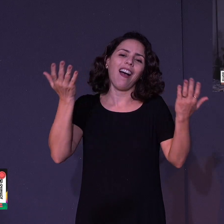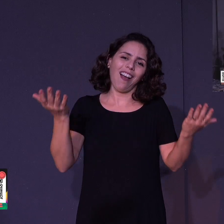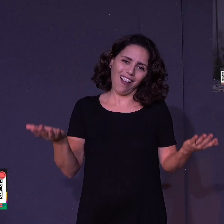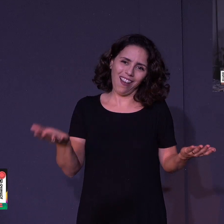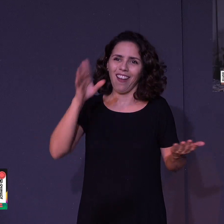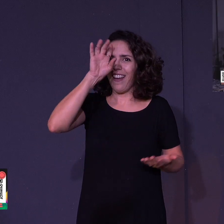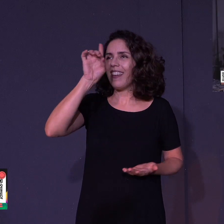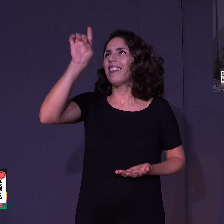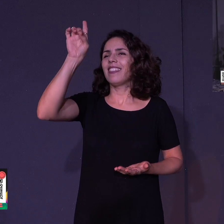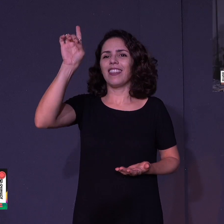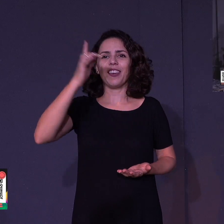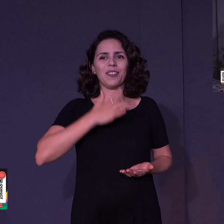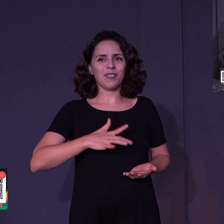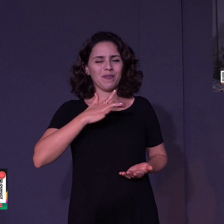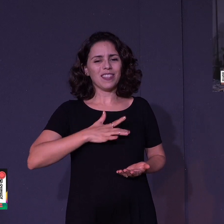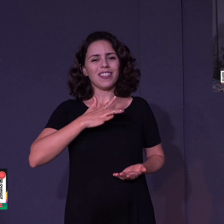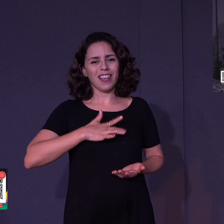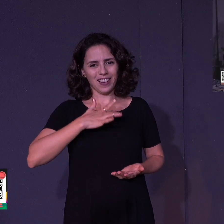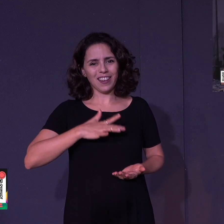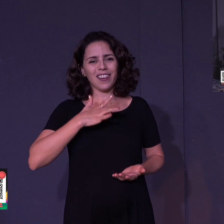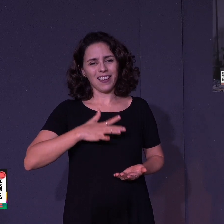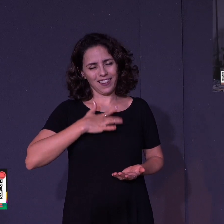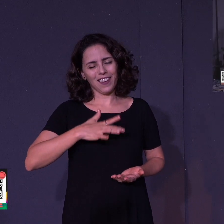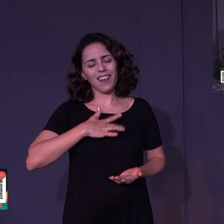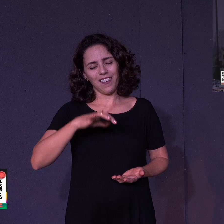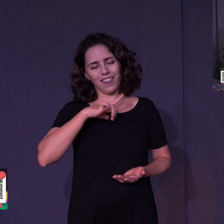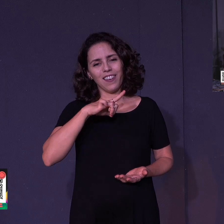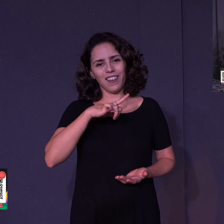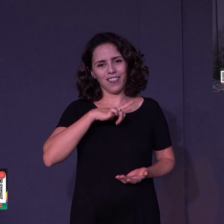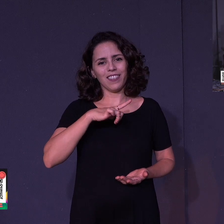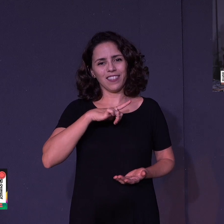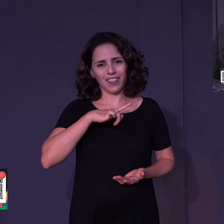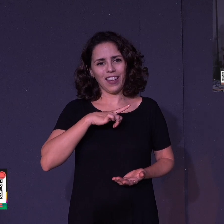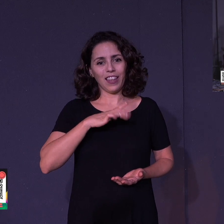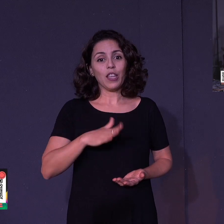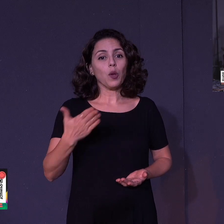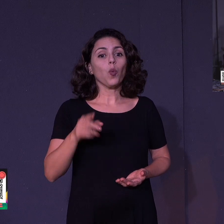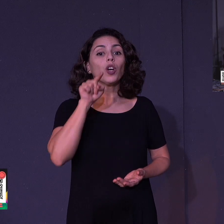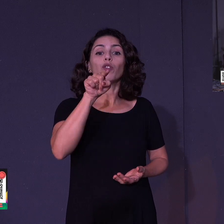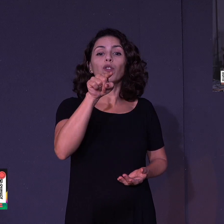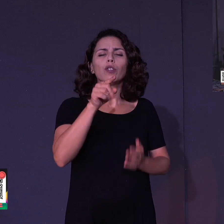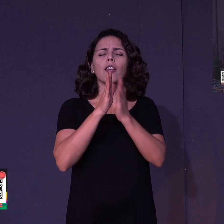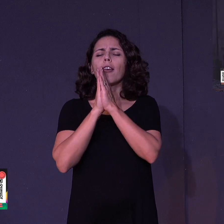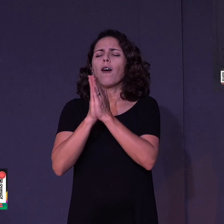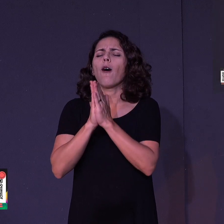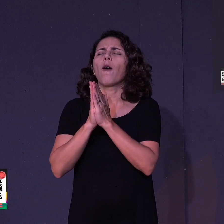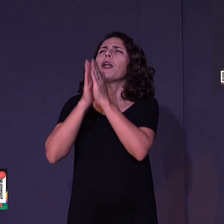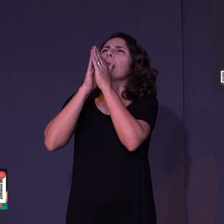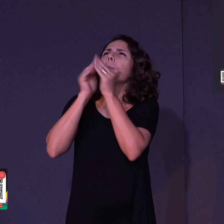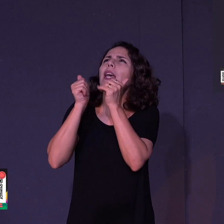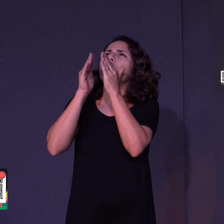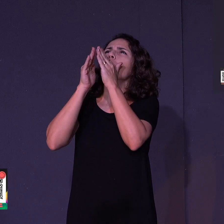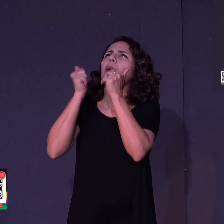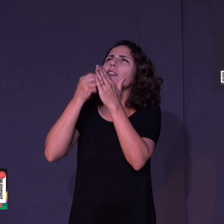outra forma. É orando, é pedindo, é clamando ao Senhor insistentemente. É convictos na oração